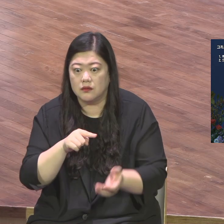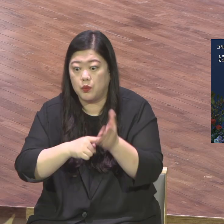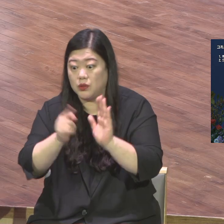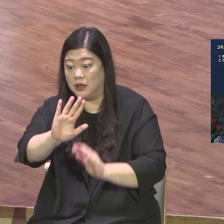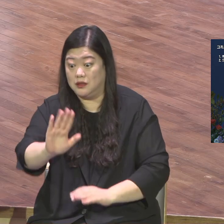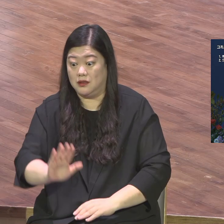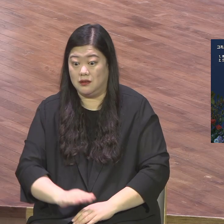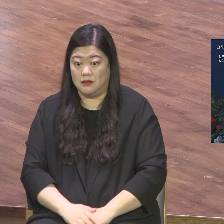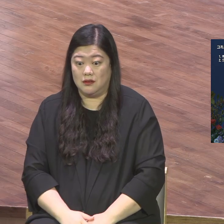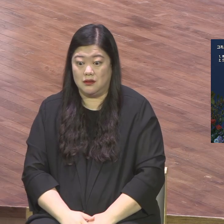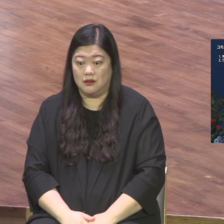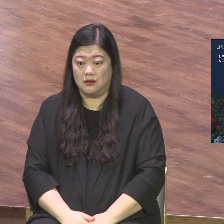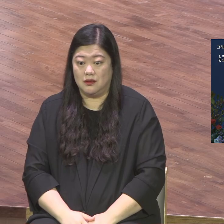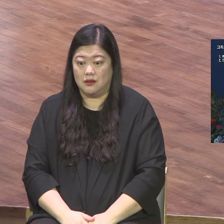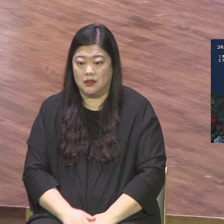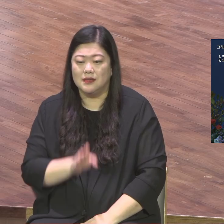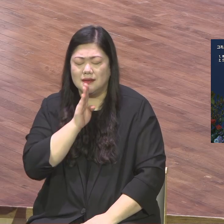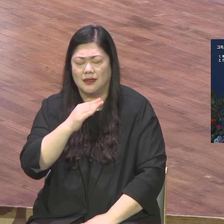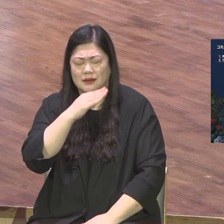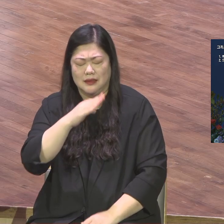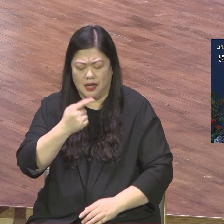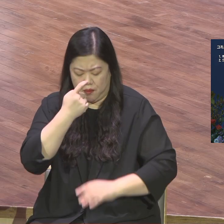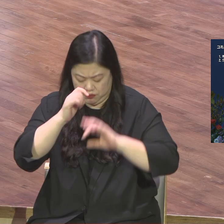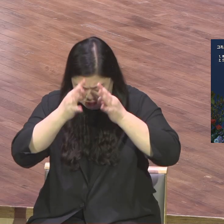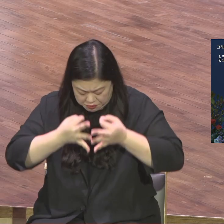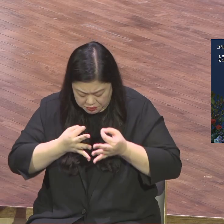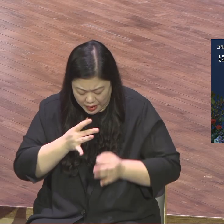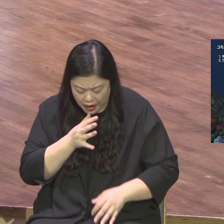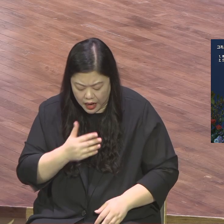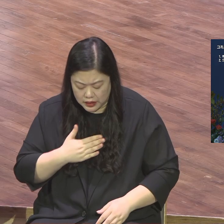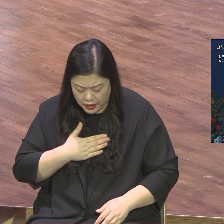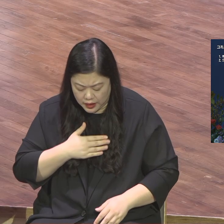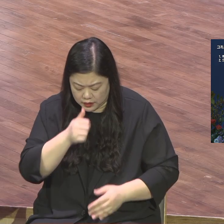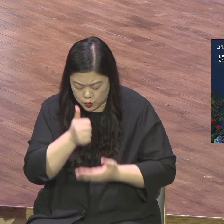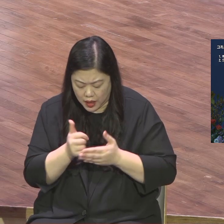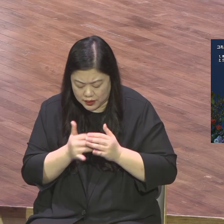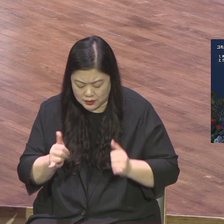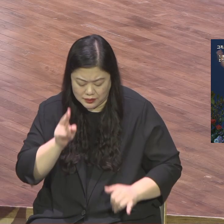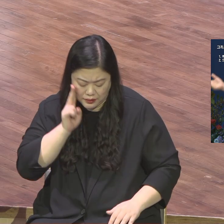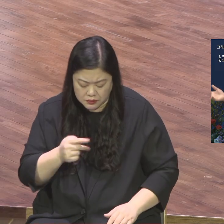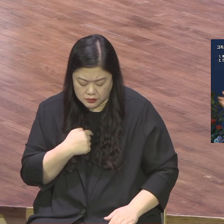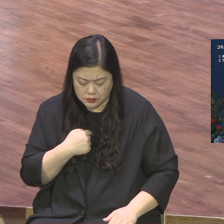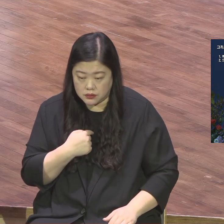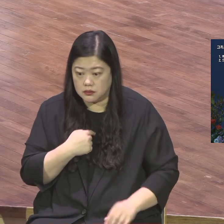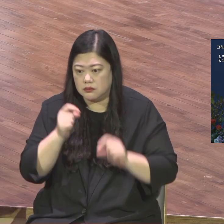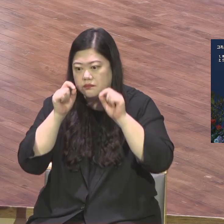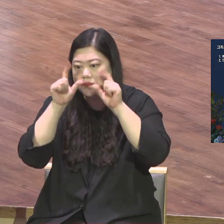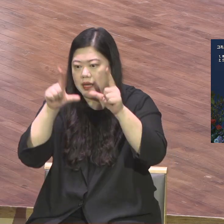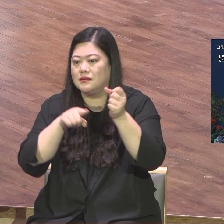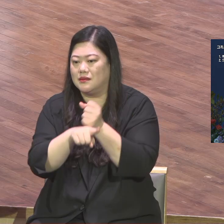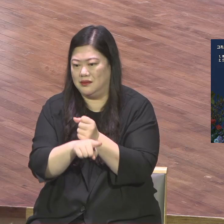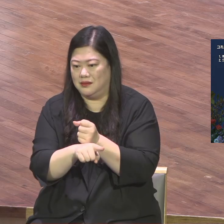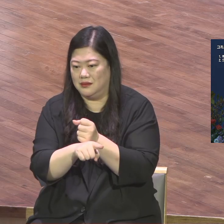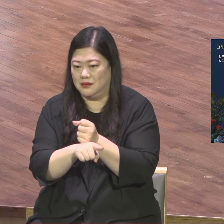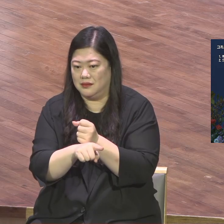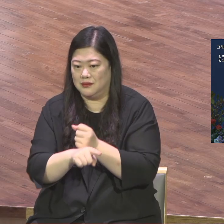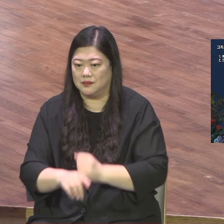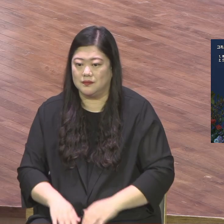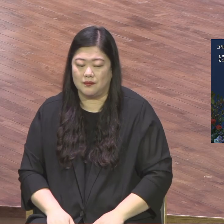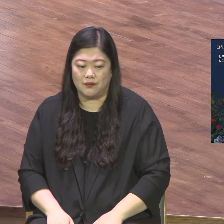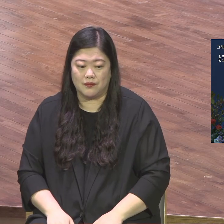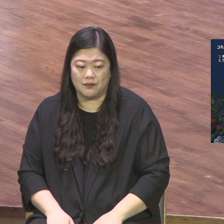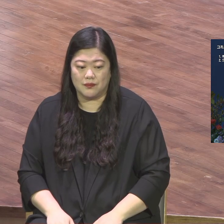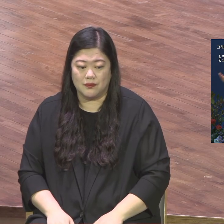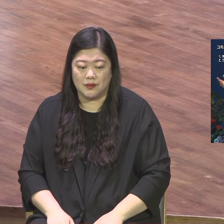그걸 생각했을 때요, 답은 하나였어요. 자신이 체험한 그리스도 비밀을 어떻게 드러내는 것밖에 없었어요. 내가 받은